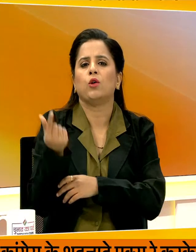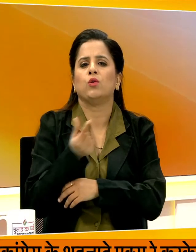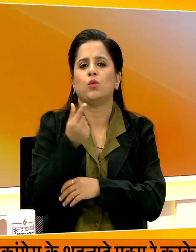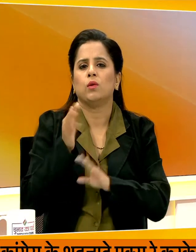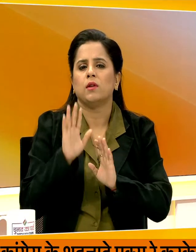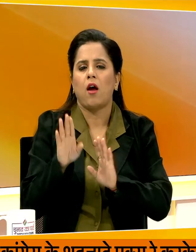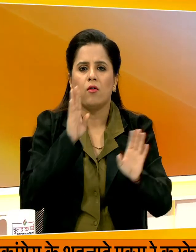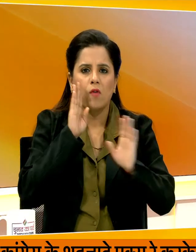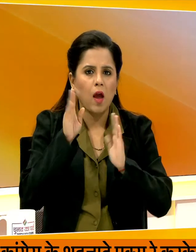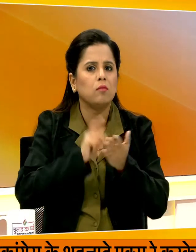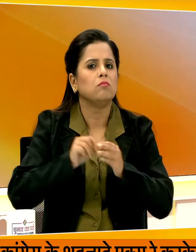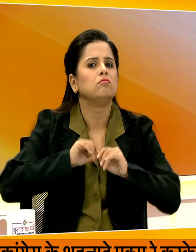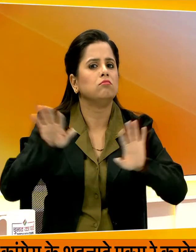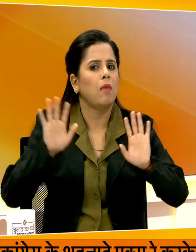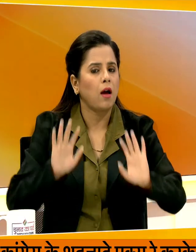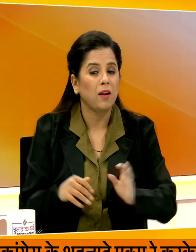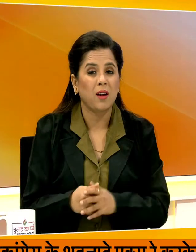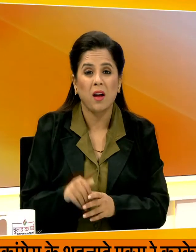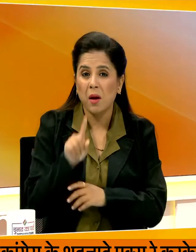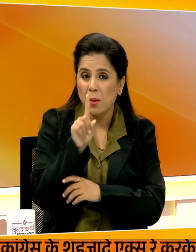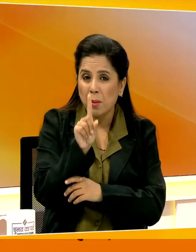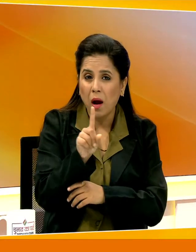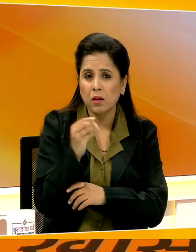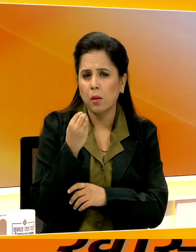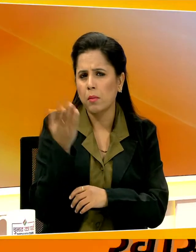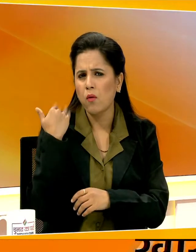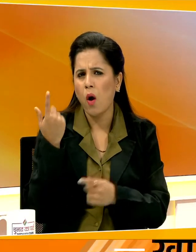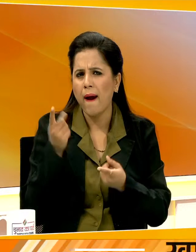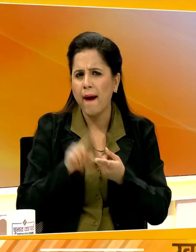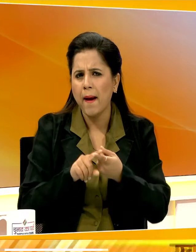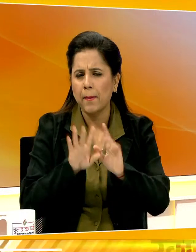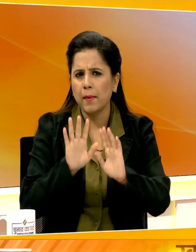है। लेकिन ताजा घटनाएं